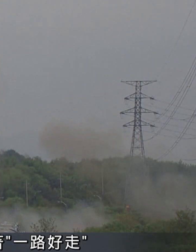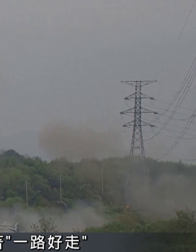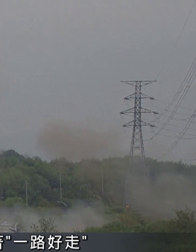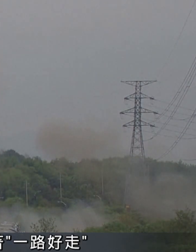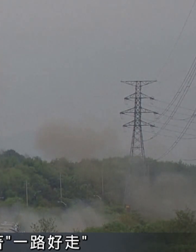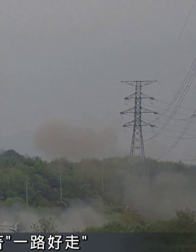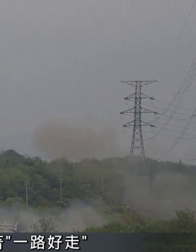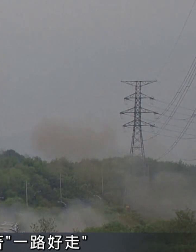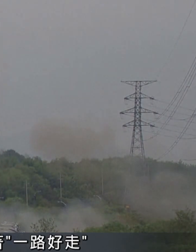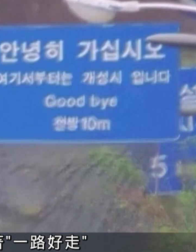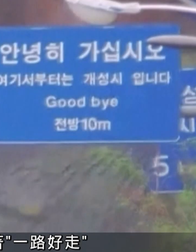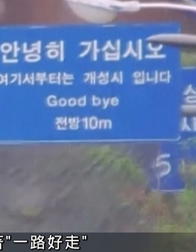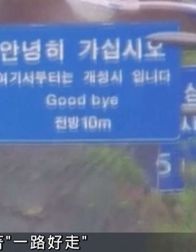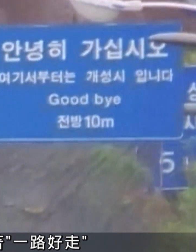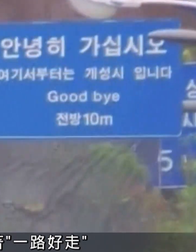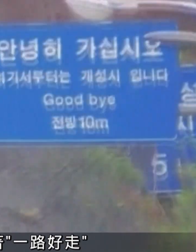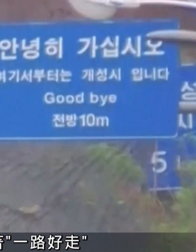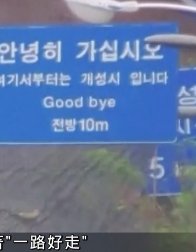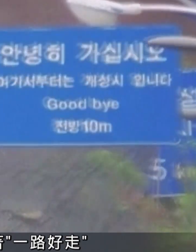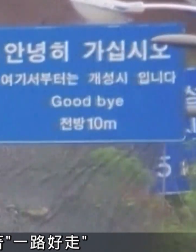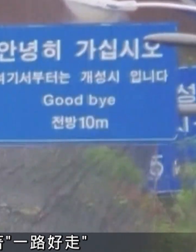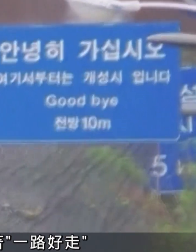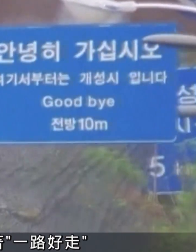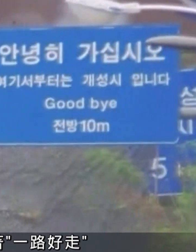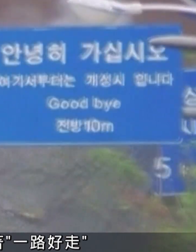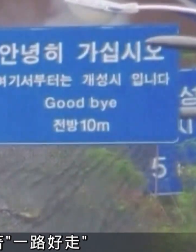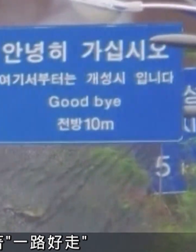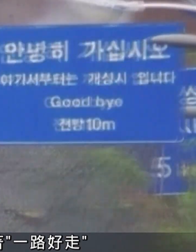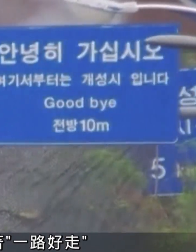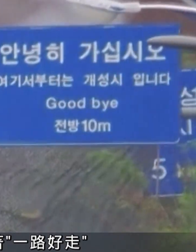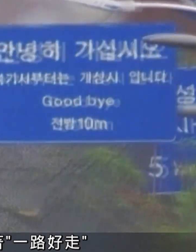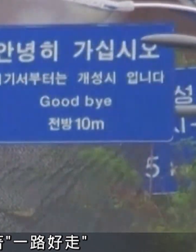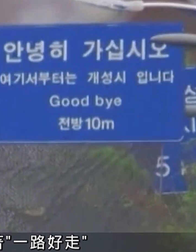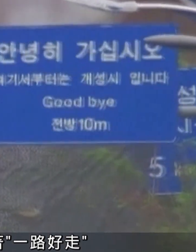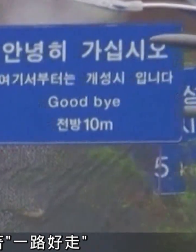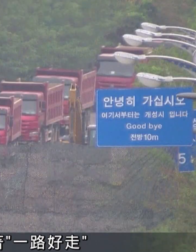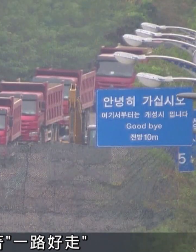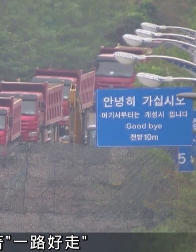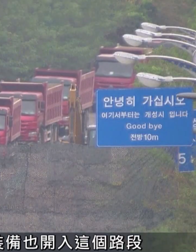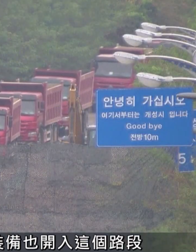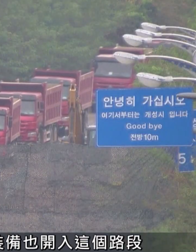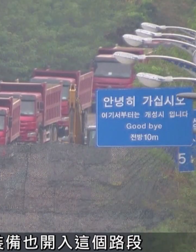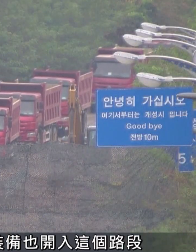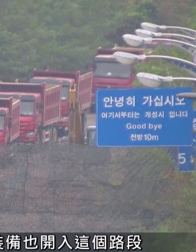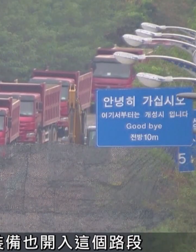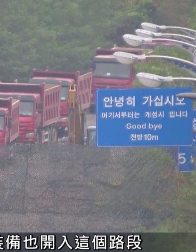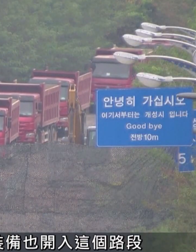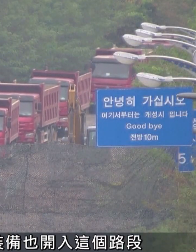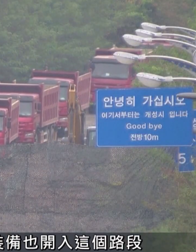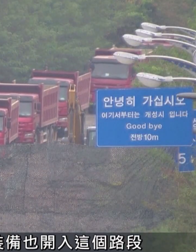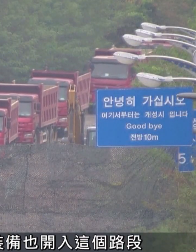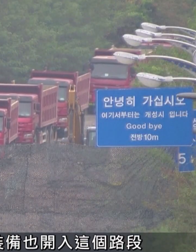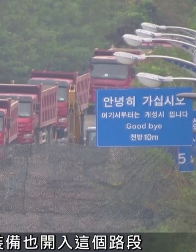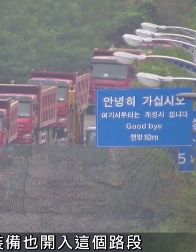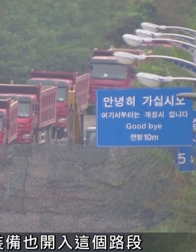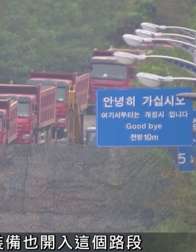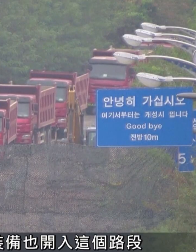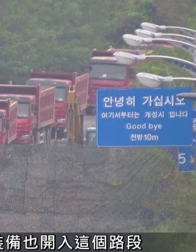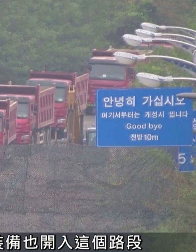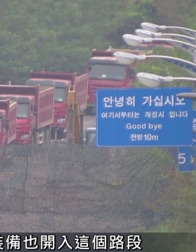文和英文写着一路好走、再见等字样，显得格外讽刺。挖土机和各种重型装备也开入这个路段，协助后